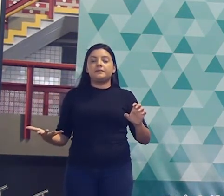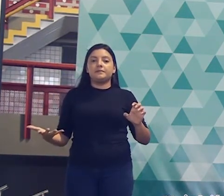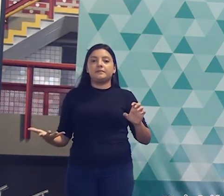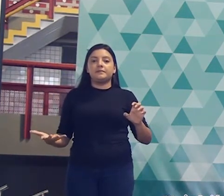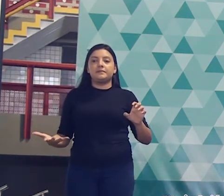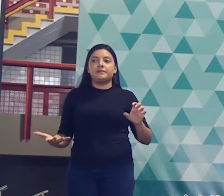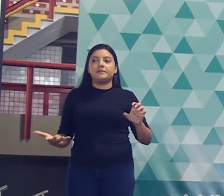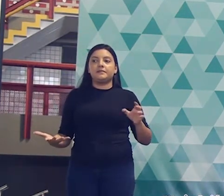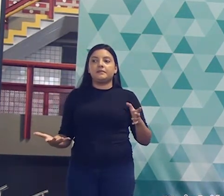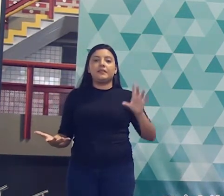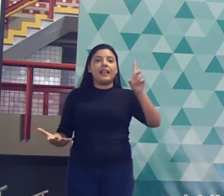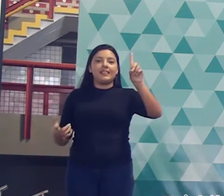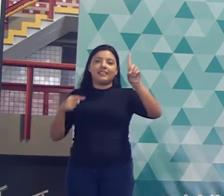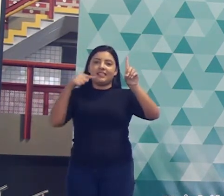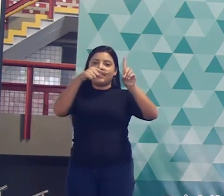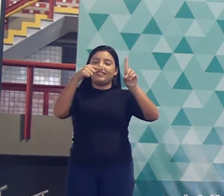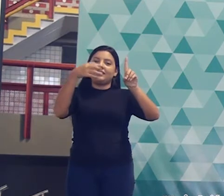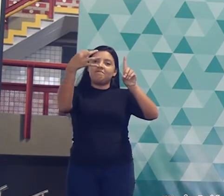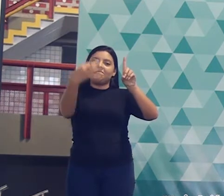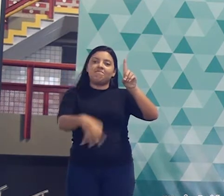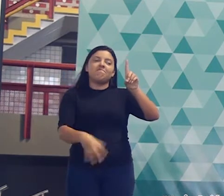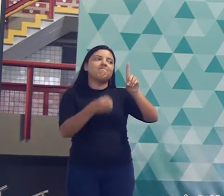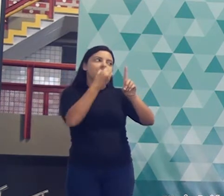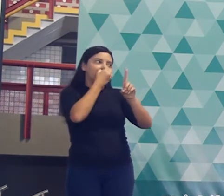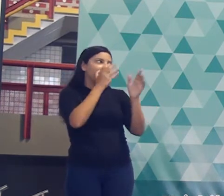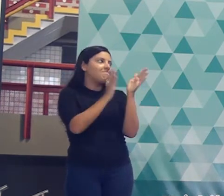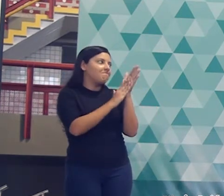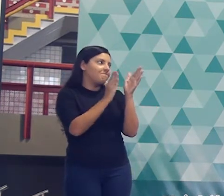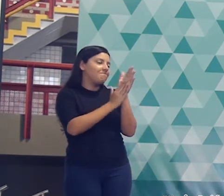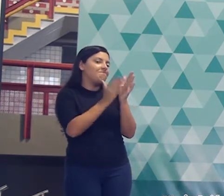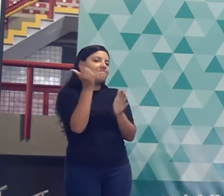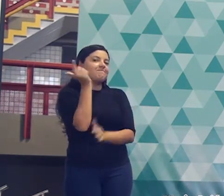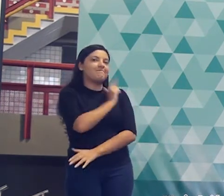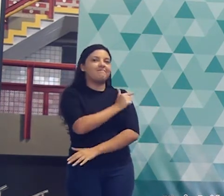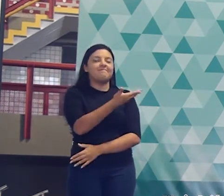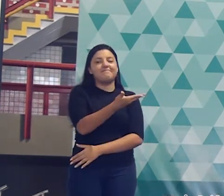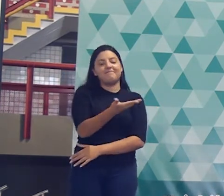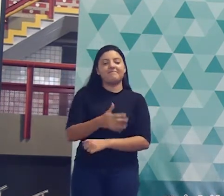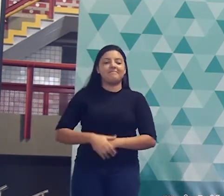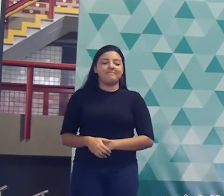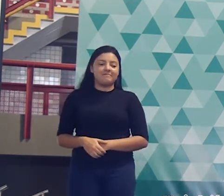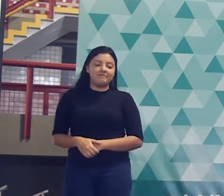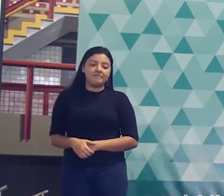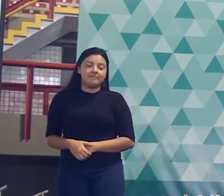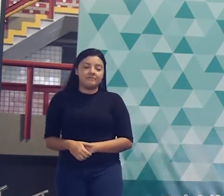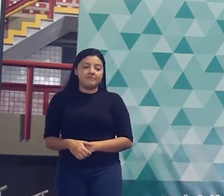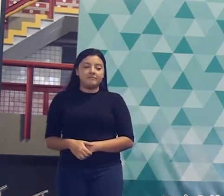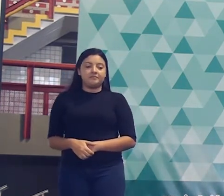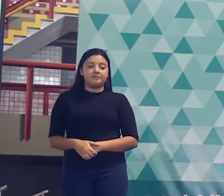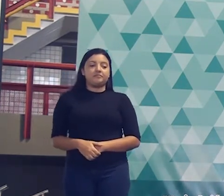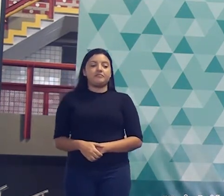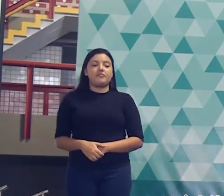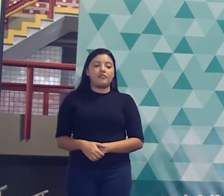Item D, como a Larissa falou. Aí, Larissa, sempre show de bola. Ó, mostrar aqui pra gente item D. Próxima